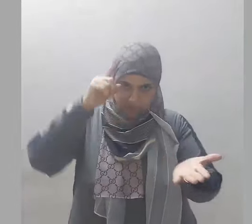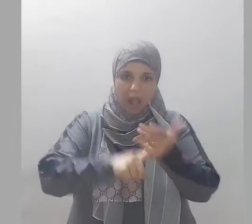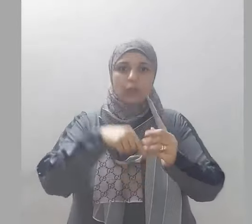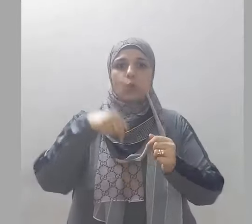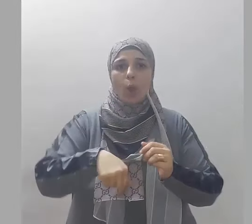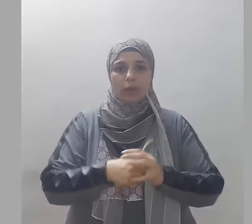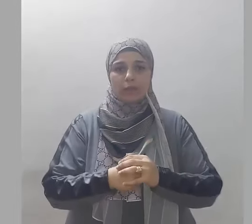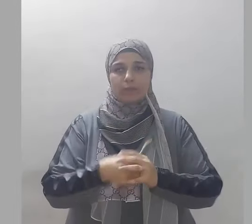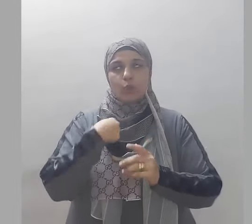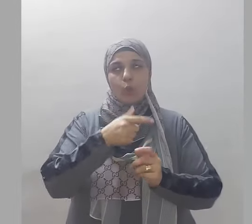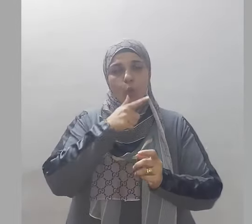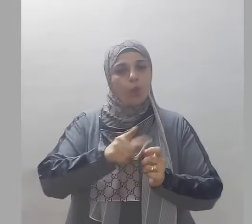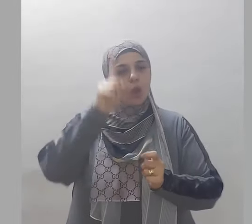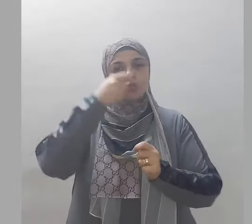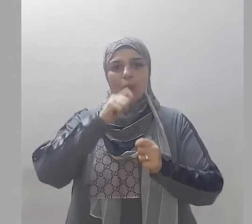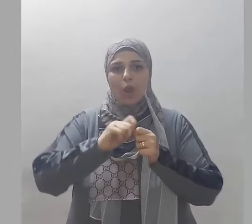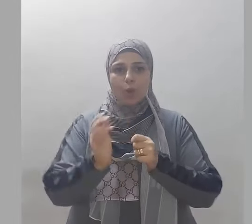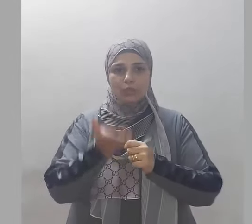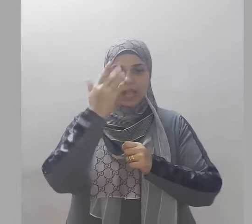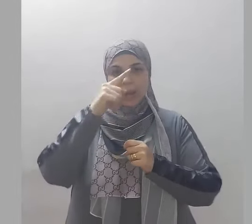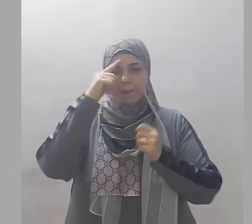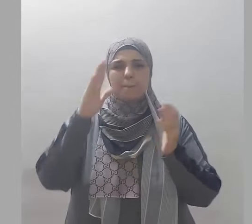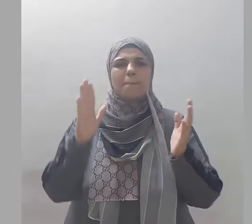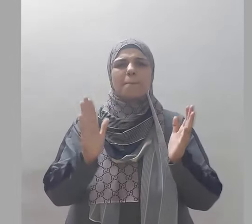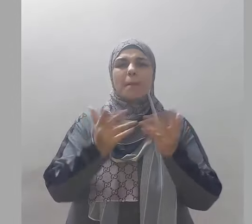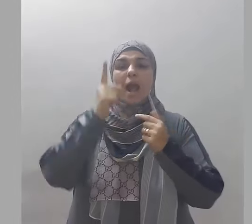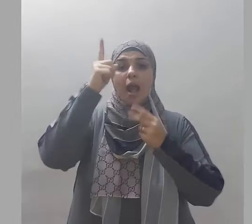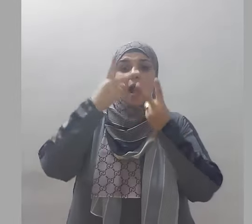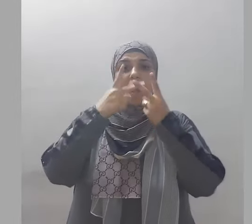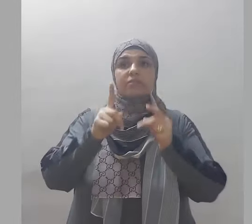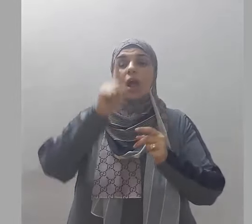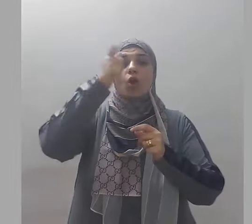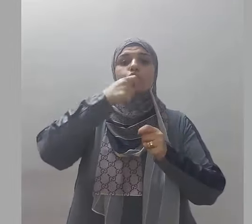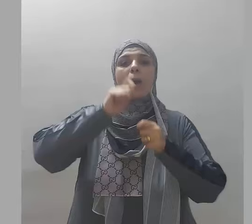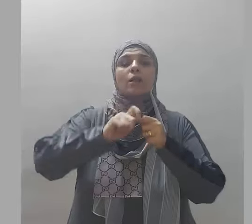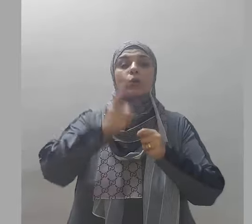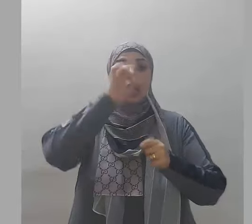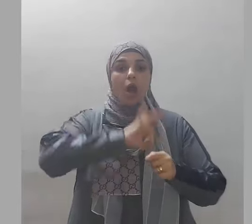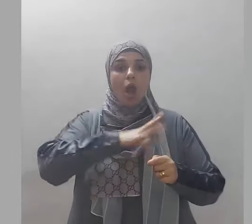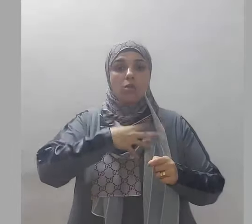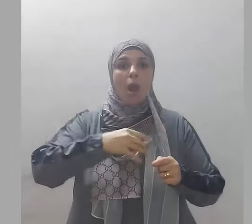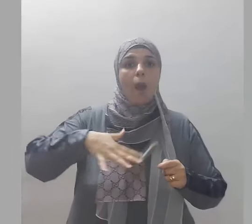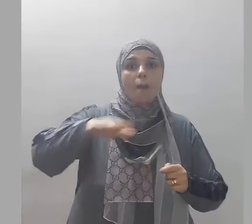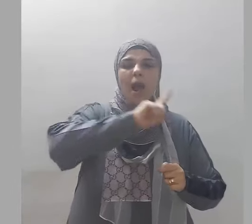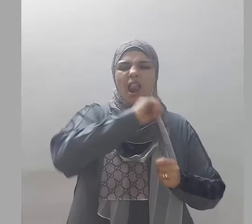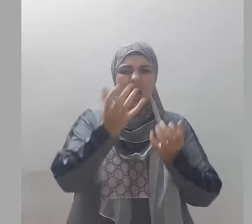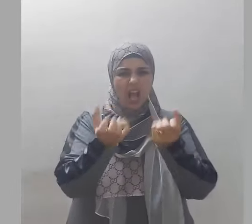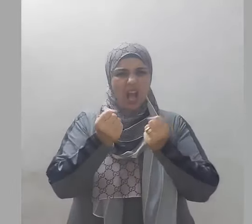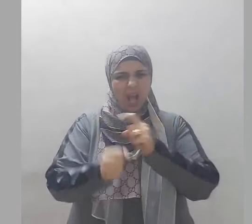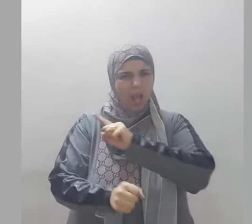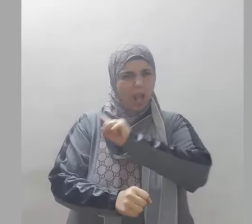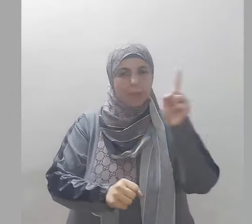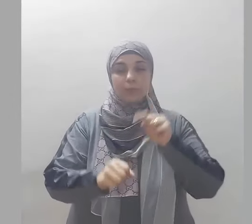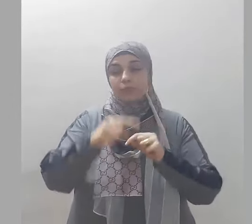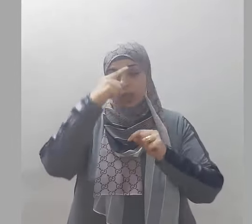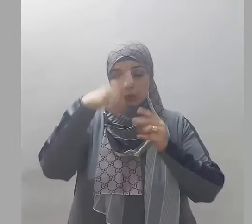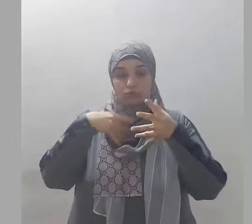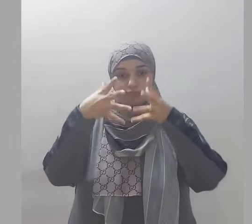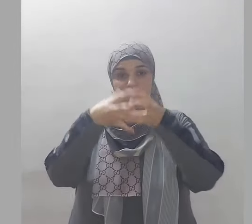ويقول عز وجل: ما يفتح الله للناس من رحمة فلا ممسك لها. والمتأمل في سيرة نبينا